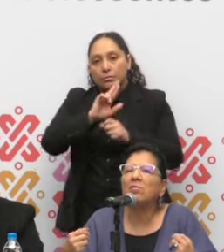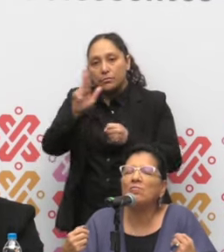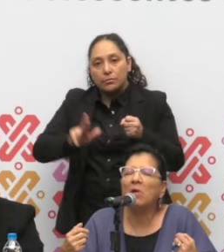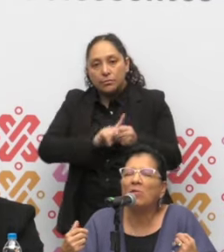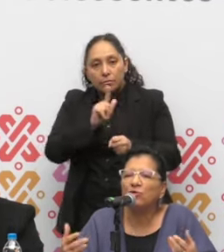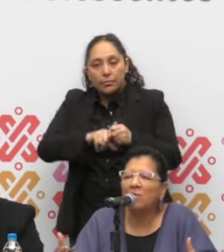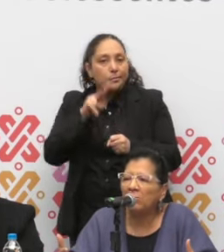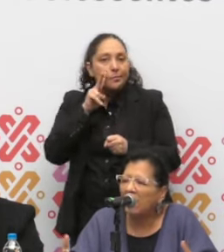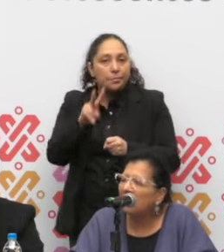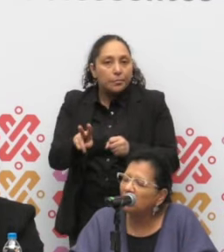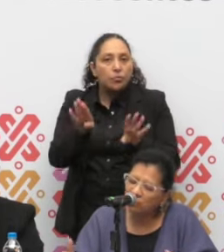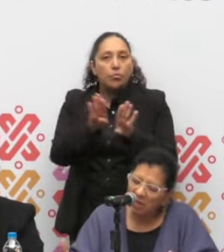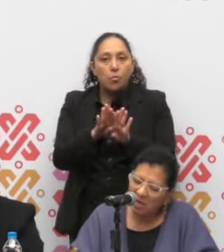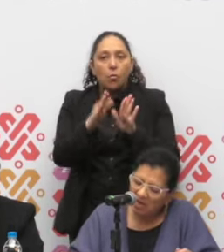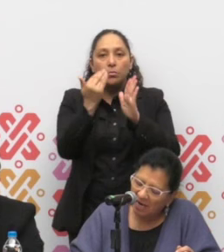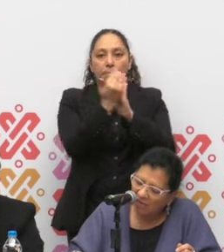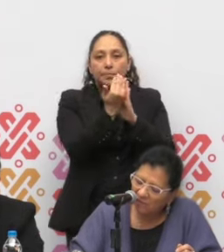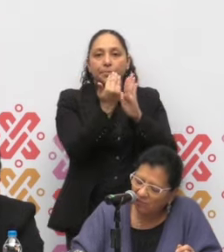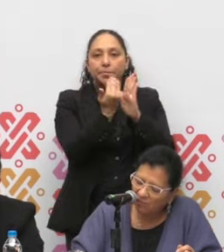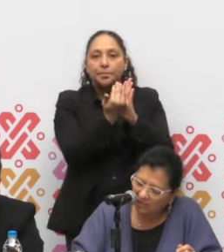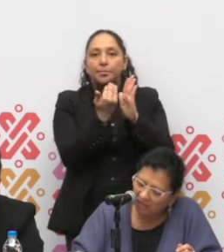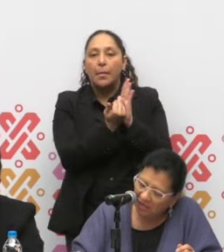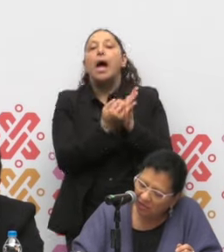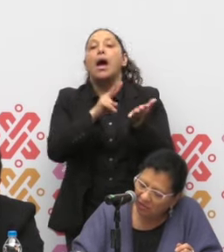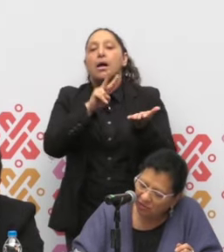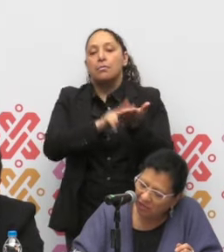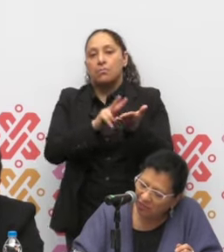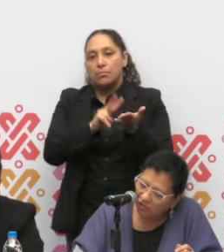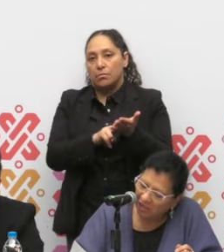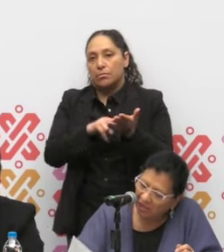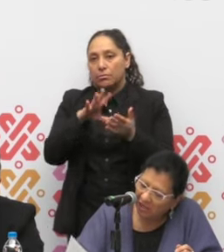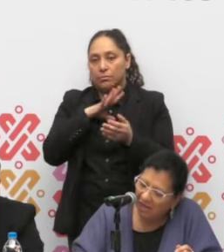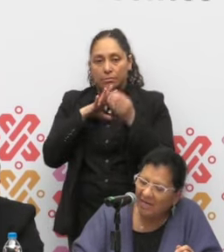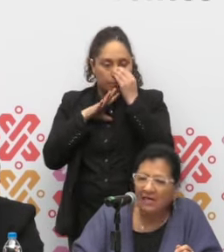indicadores, autovalorarnos, y ahí sí, pues también